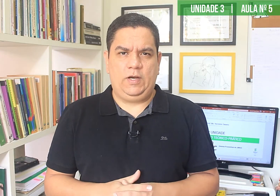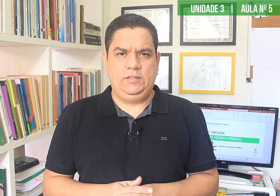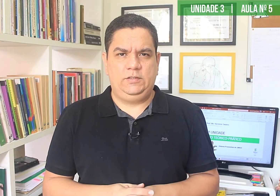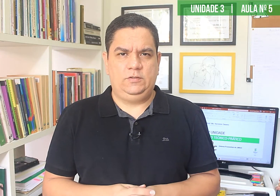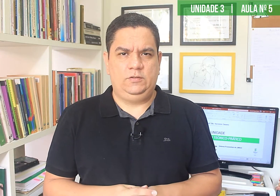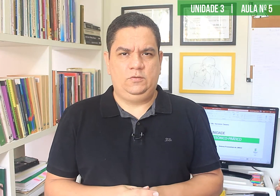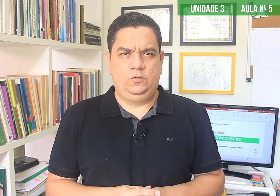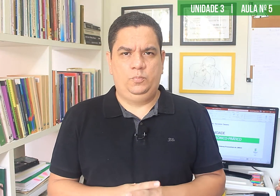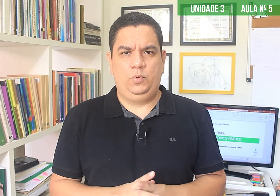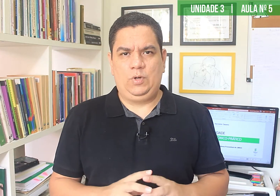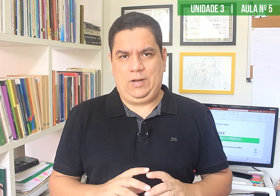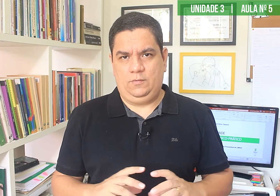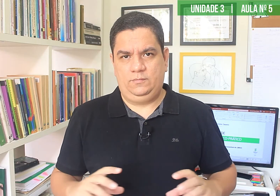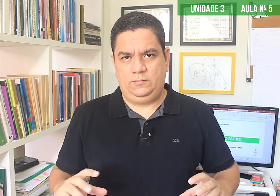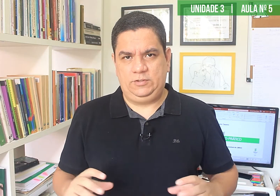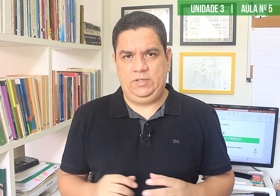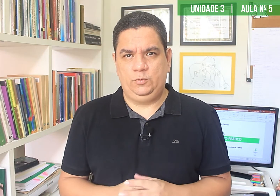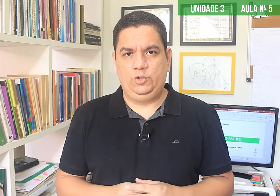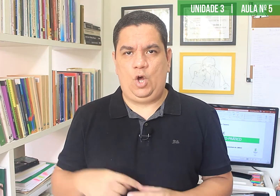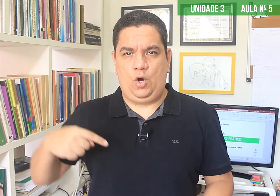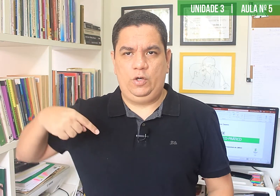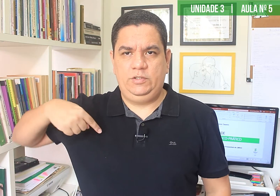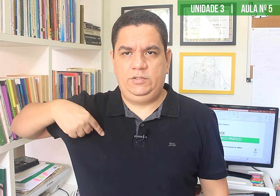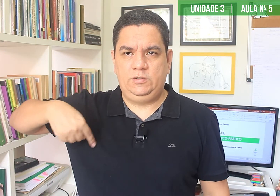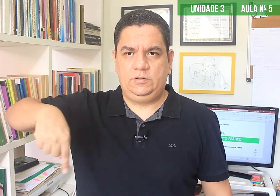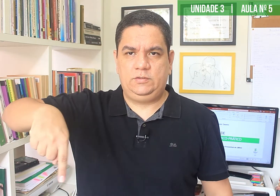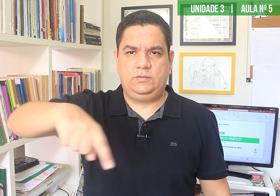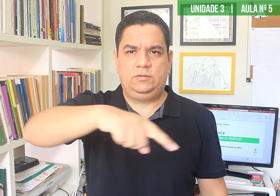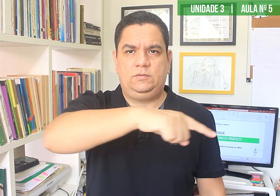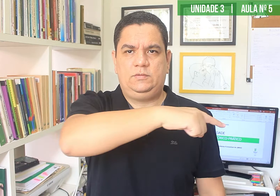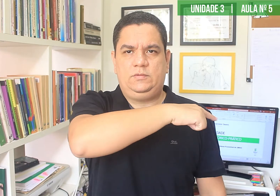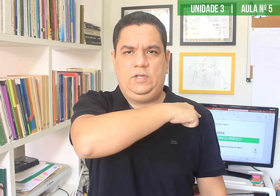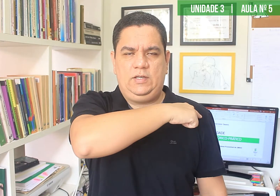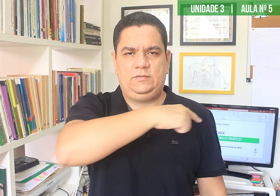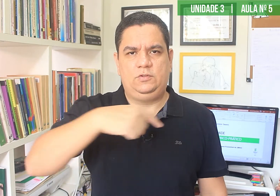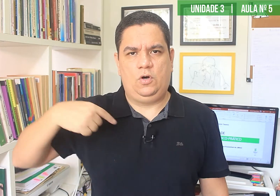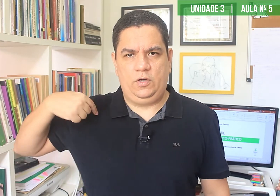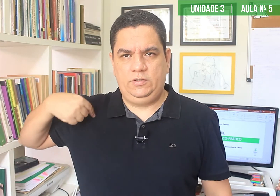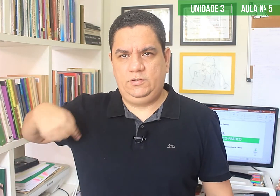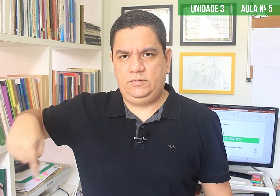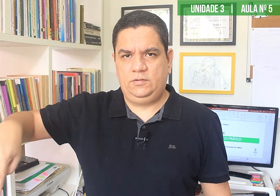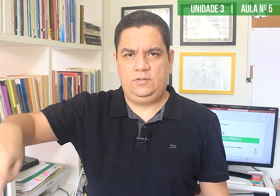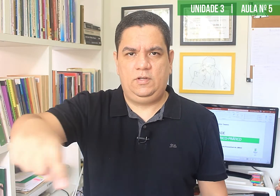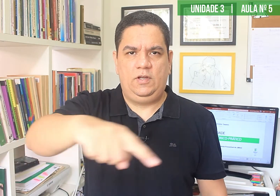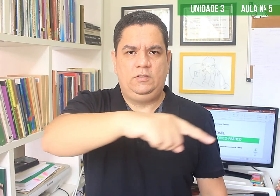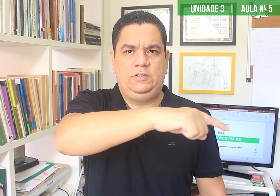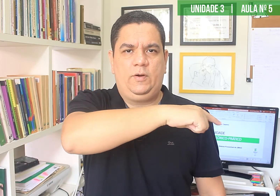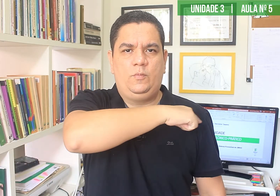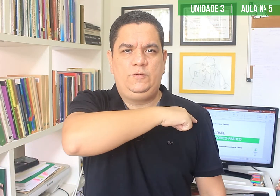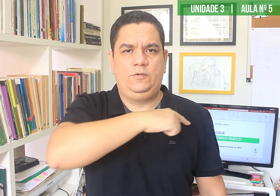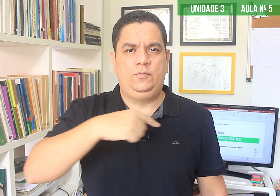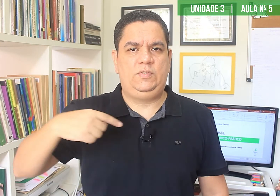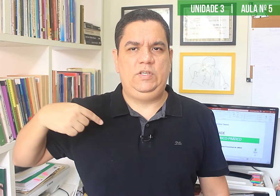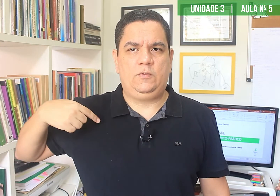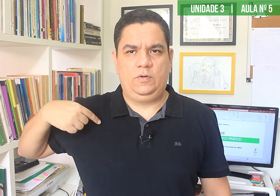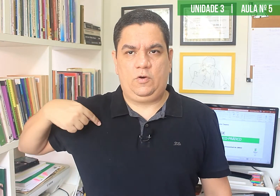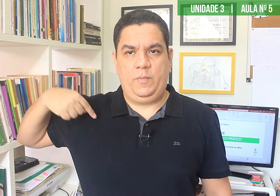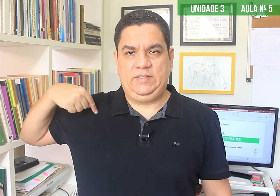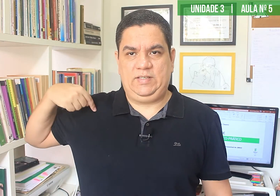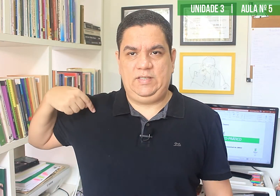pessoais do plural, nós temos nós, tá? Nós. Então é como se fosse um círculo que começasse em